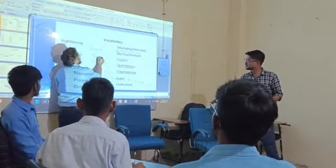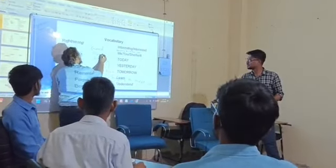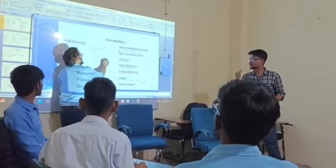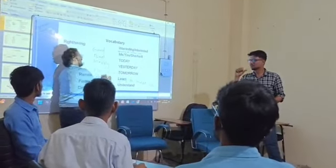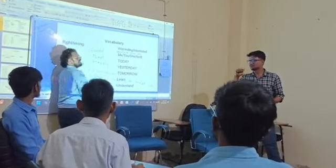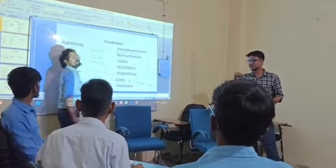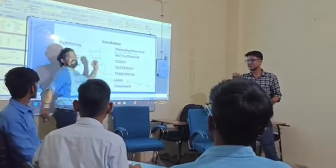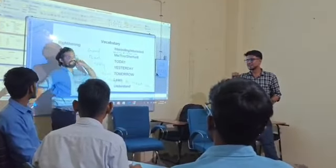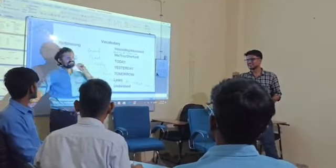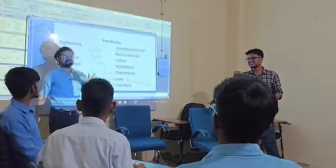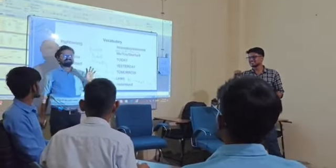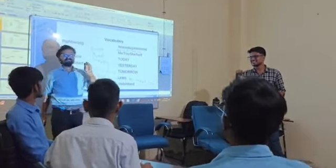Bad.